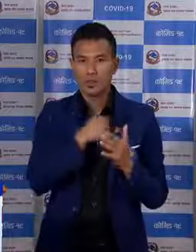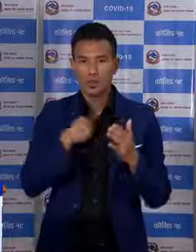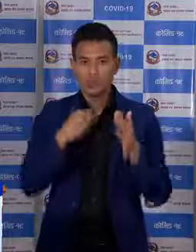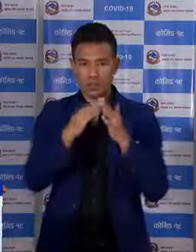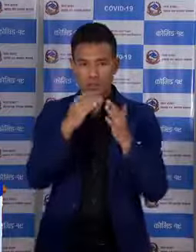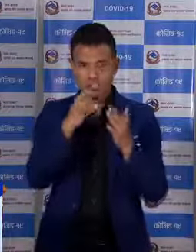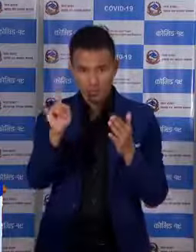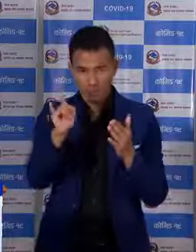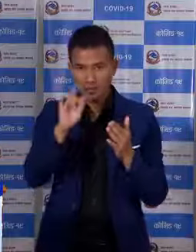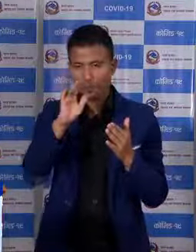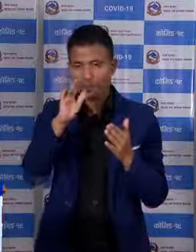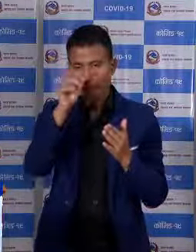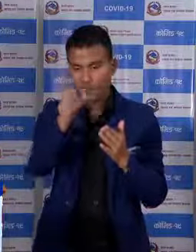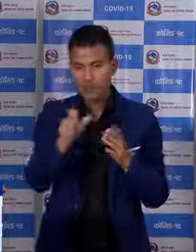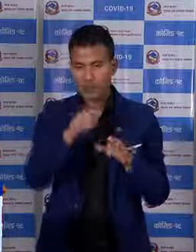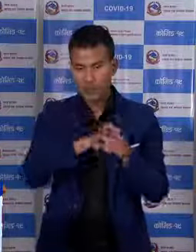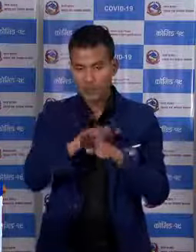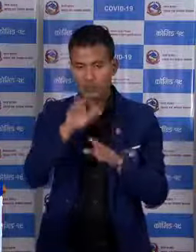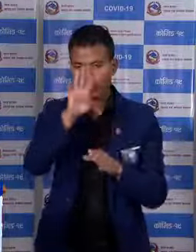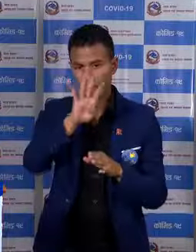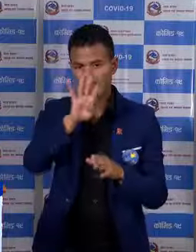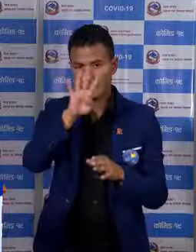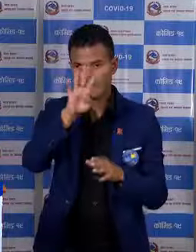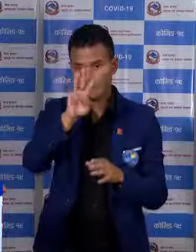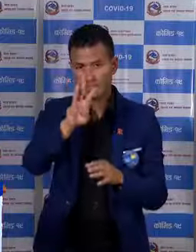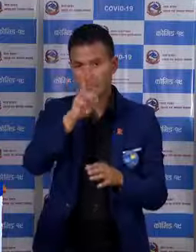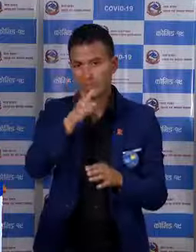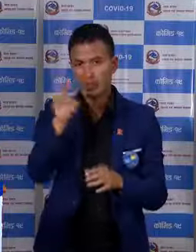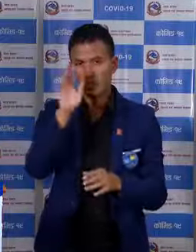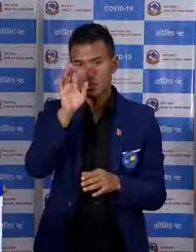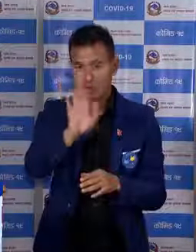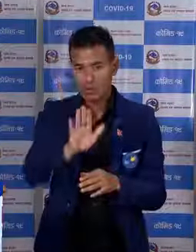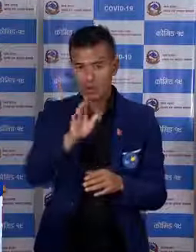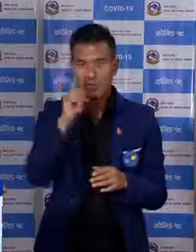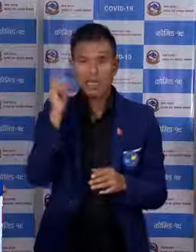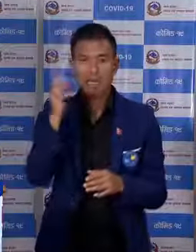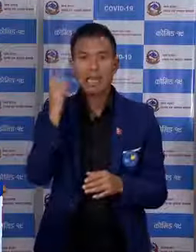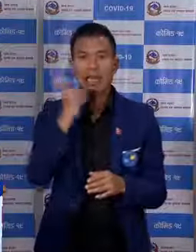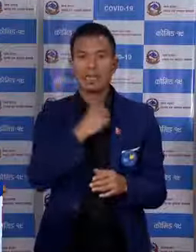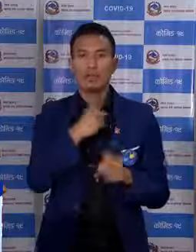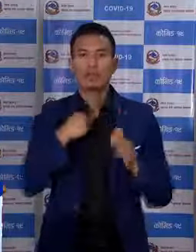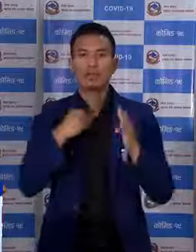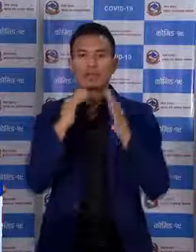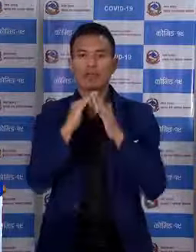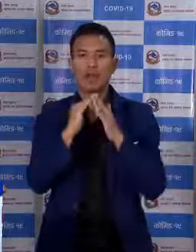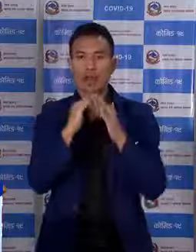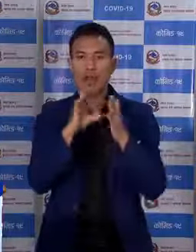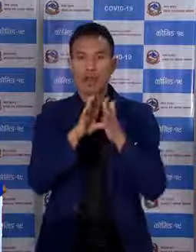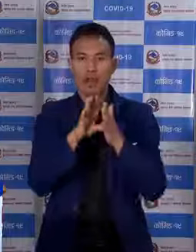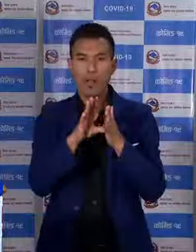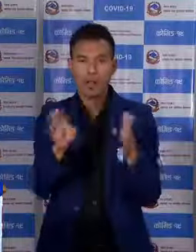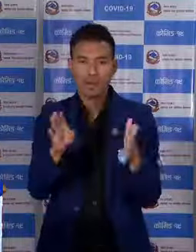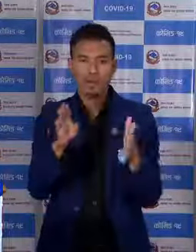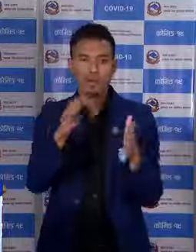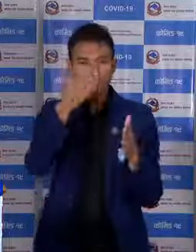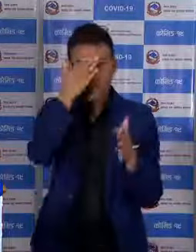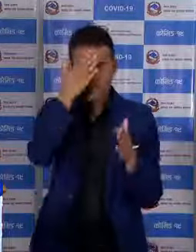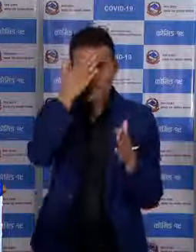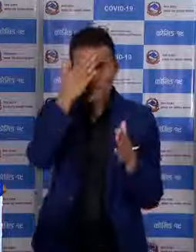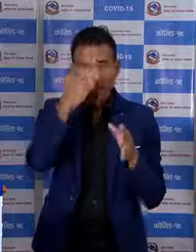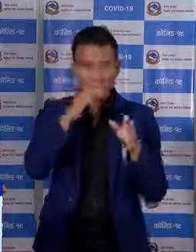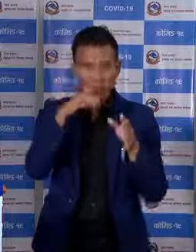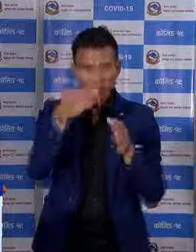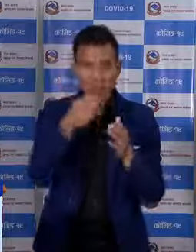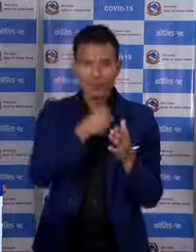उन्हे पछिल्लो बेक्ती हरु 43 जाना हुनुँँँँँँँछ, वहाहारु नाराएनि अस्पताल बाट संक्रमित